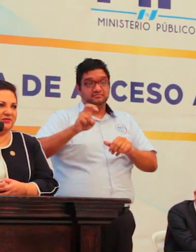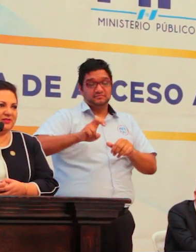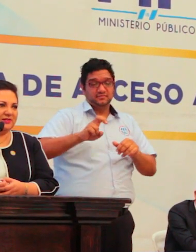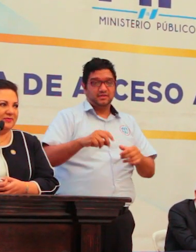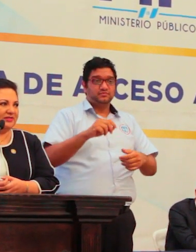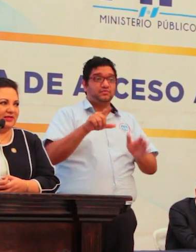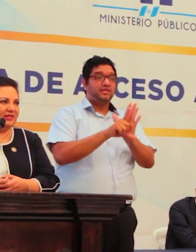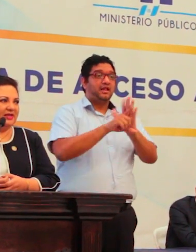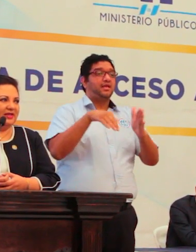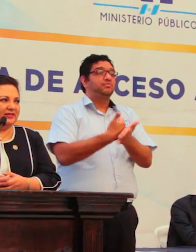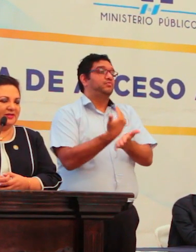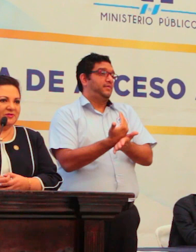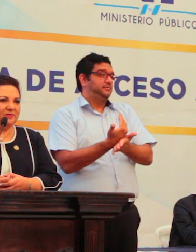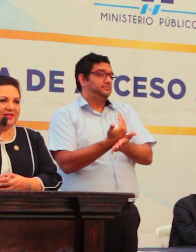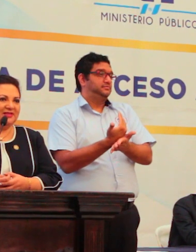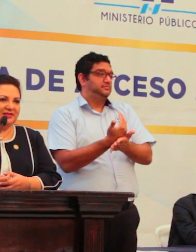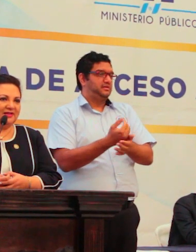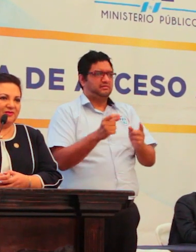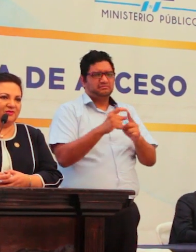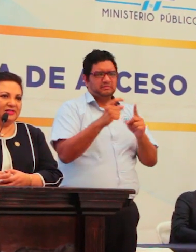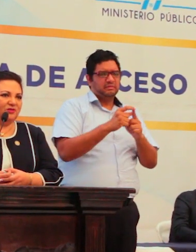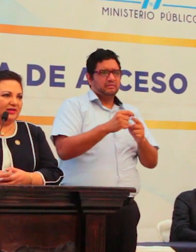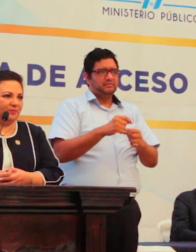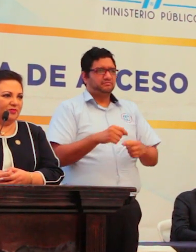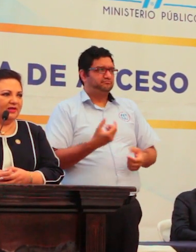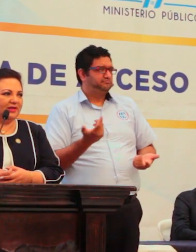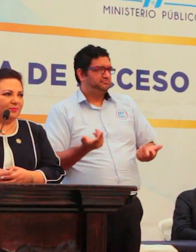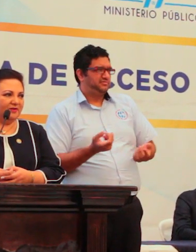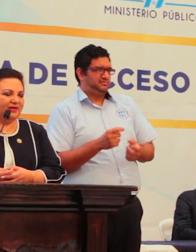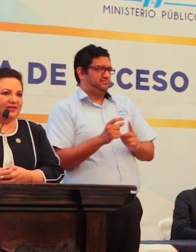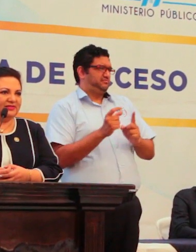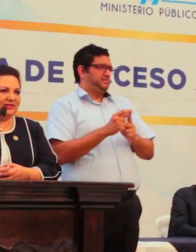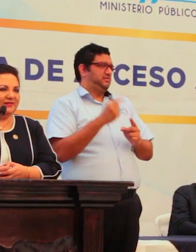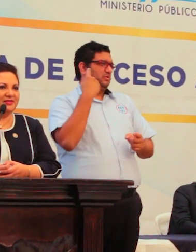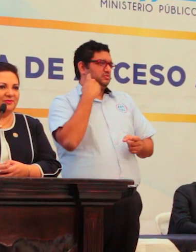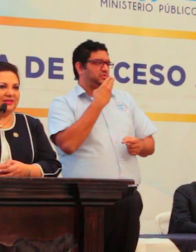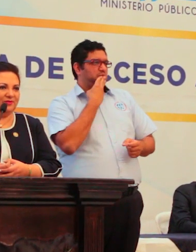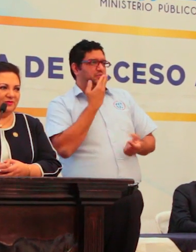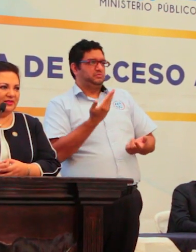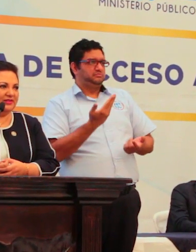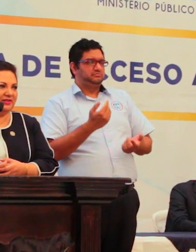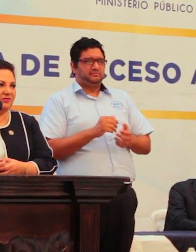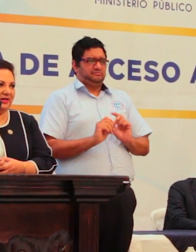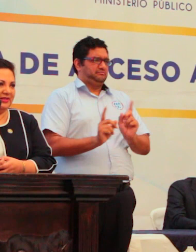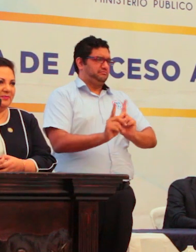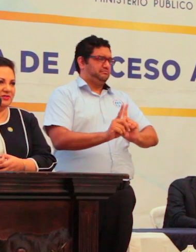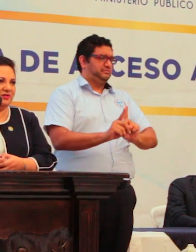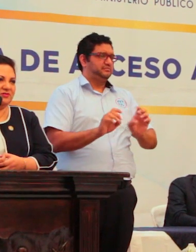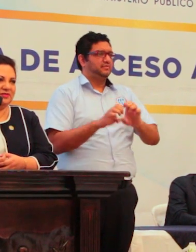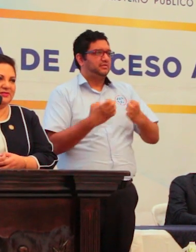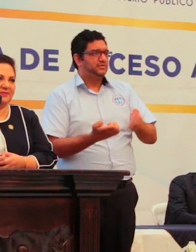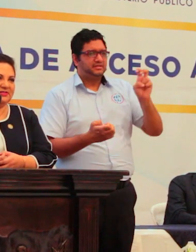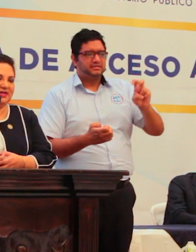de personas con discapacidad y estamos pendientes de que el Congreso de la República apruebe la iniciativa 5125, Ley